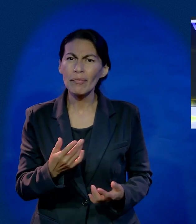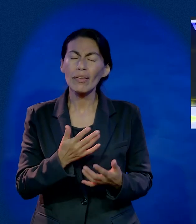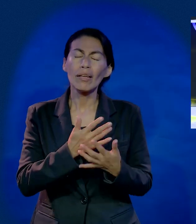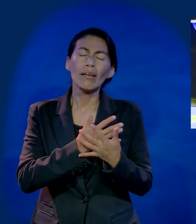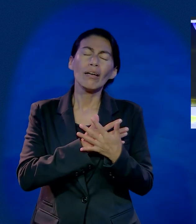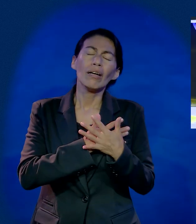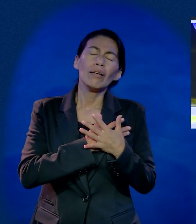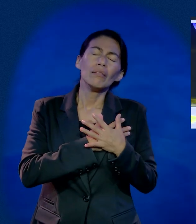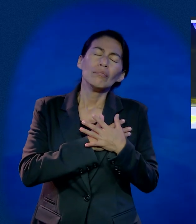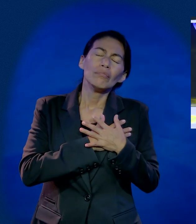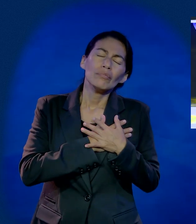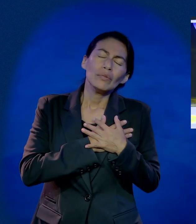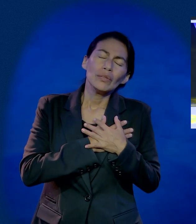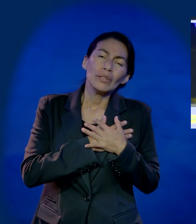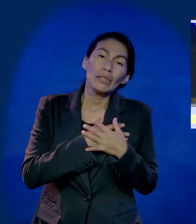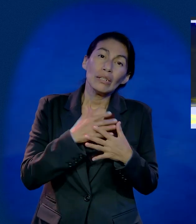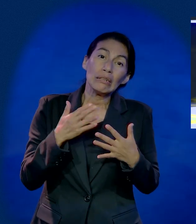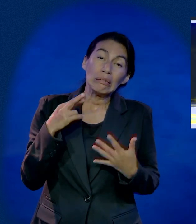¿Sabes por qué?